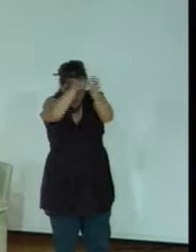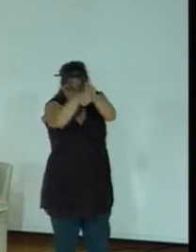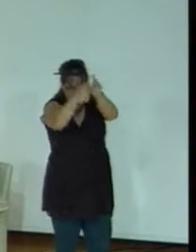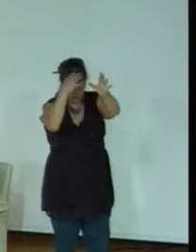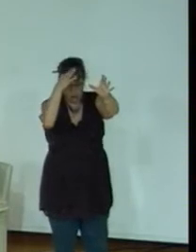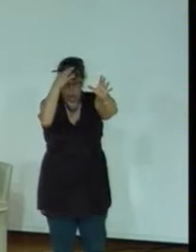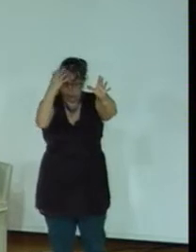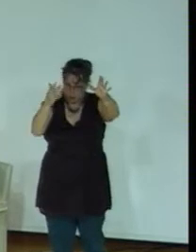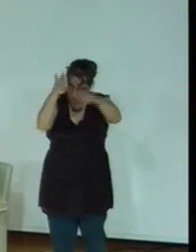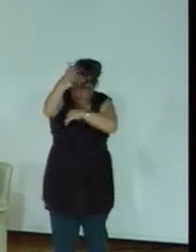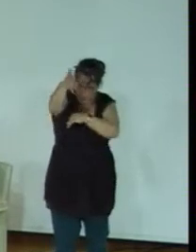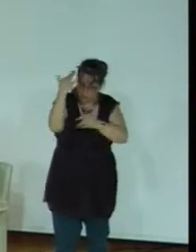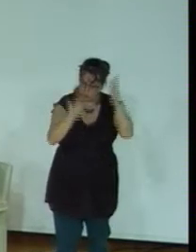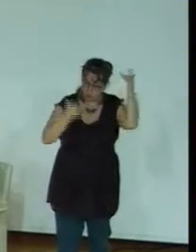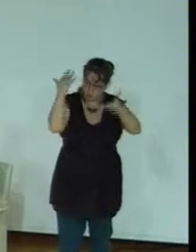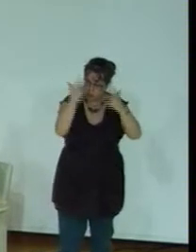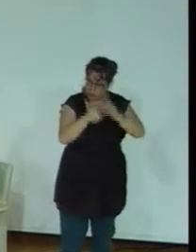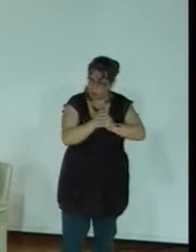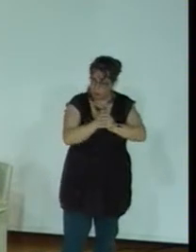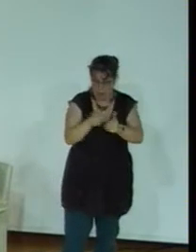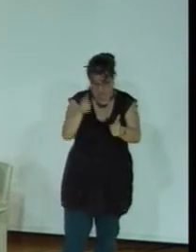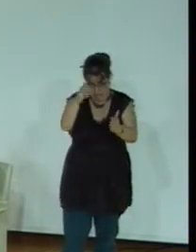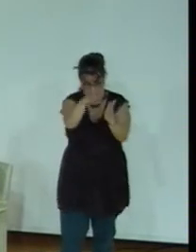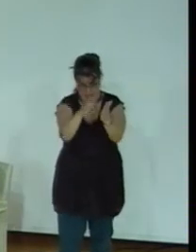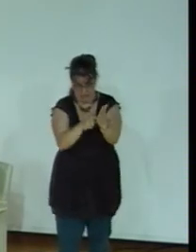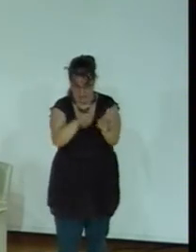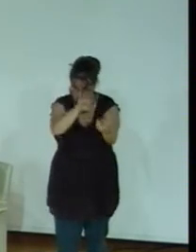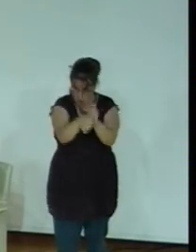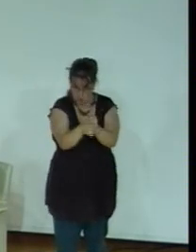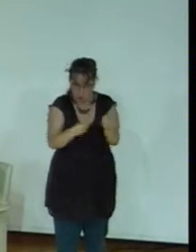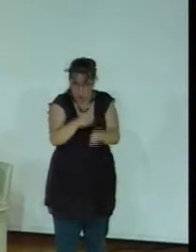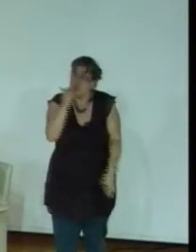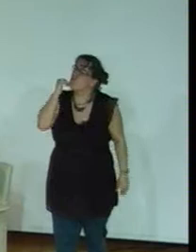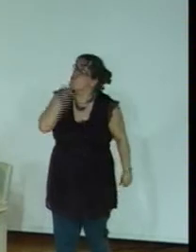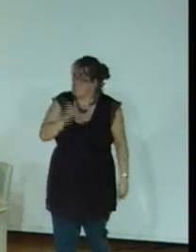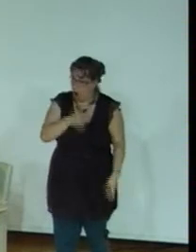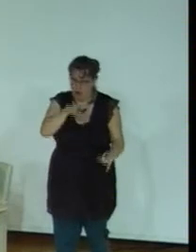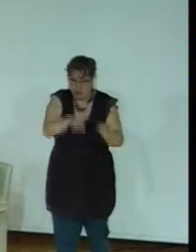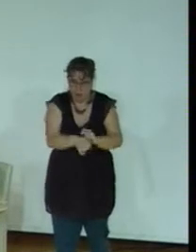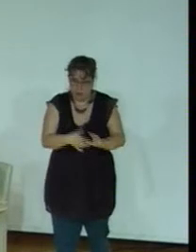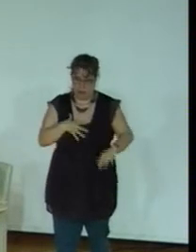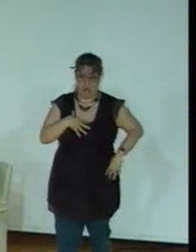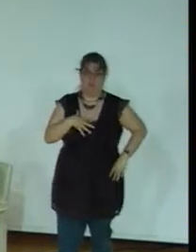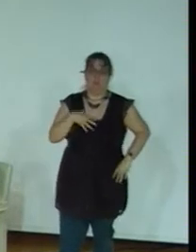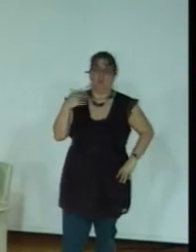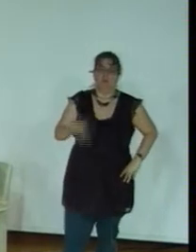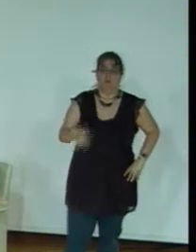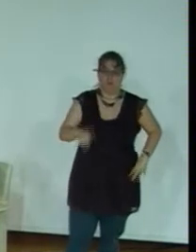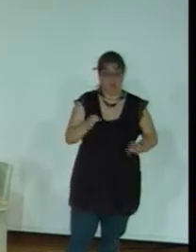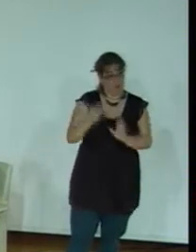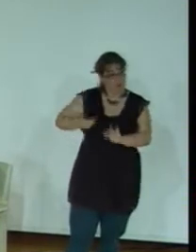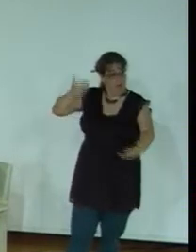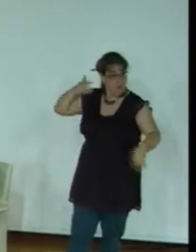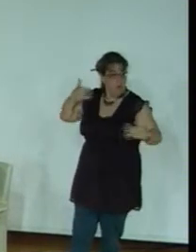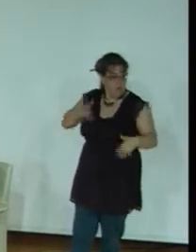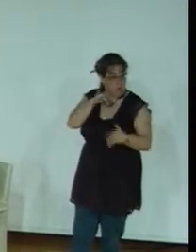changeons la Constitution. Changeons la Constitution d'une part, et changeons-la en plus en urgence. Et ça me pose un vrai problème, parce que jusqu'à présent, toutes les fois où on a eu l'occasion de